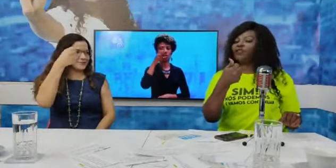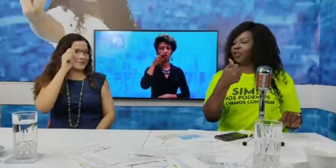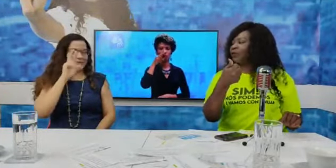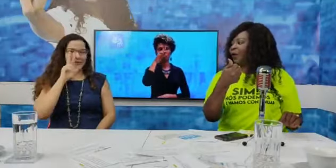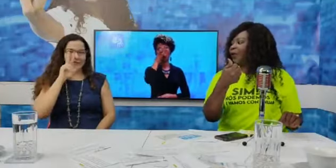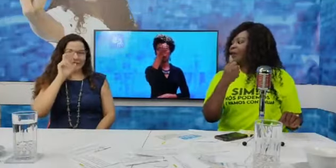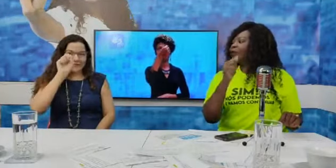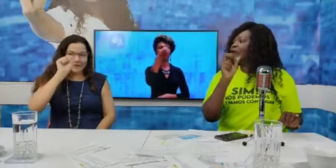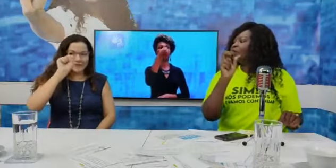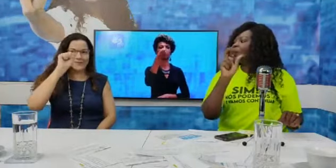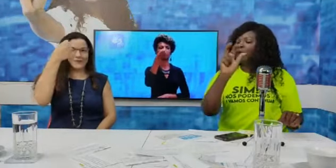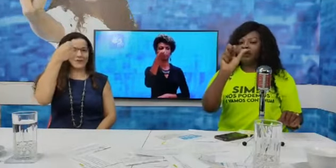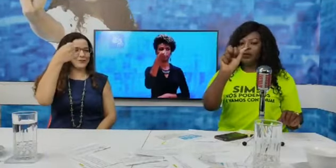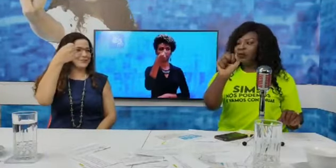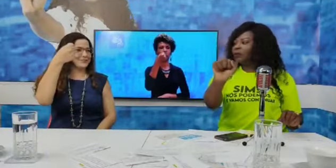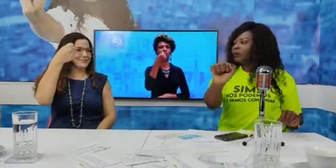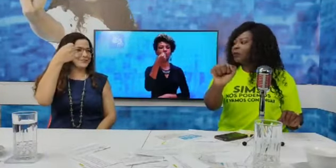Forte, né?